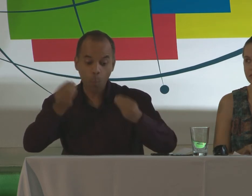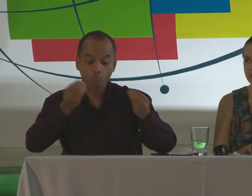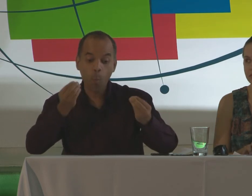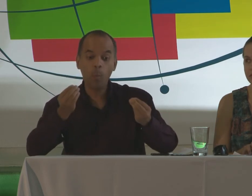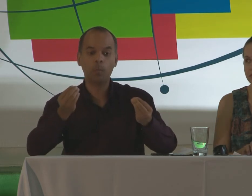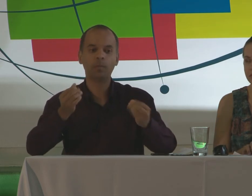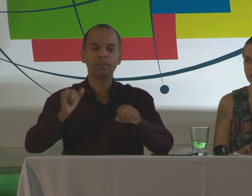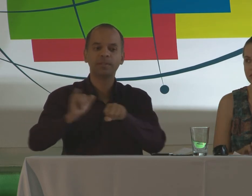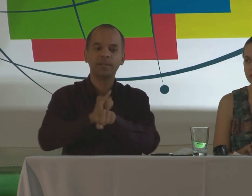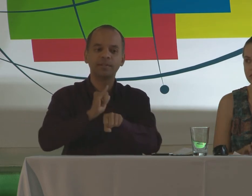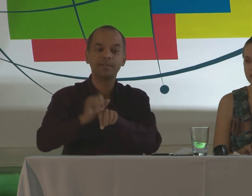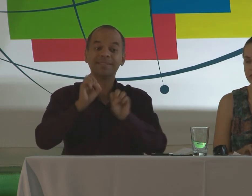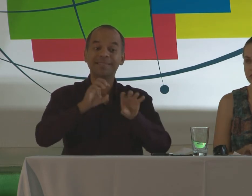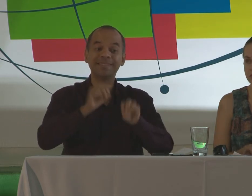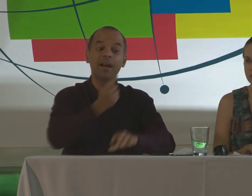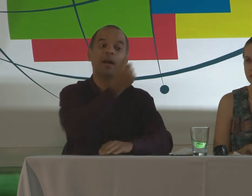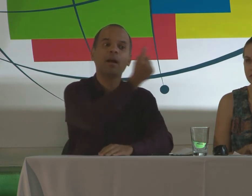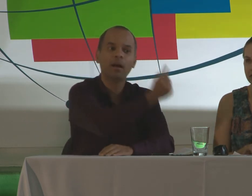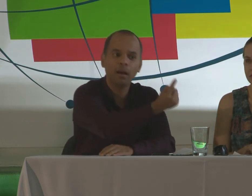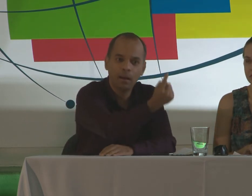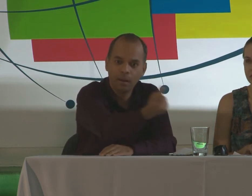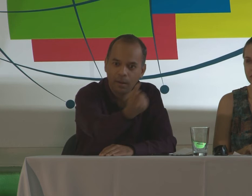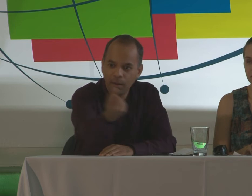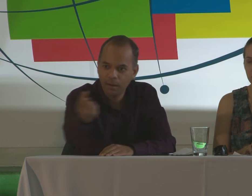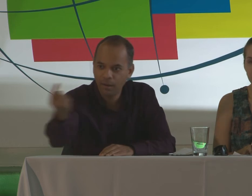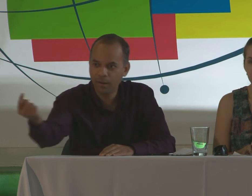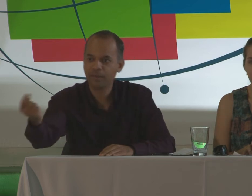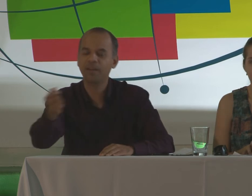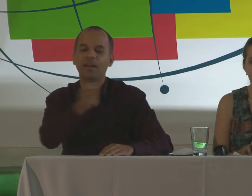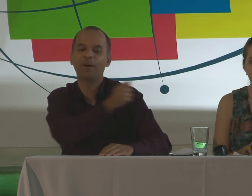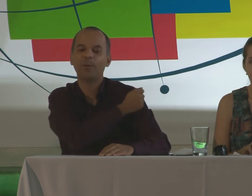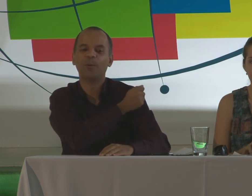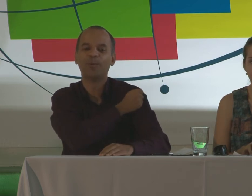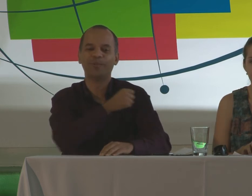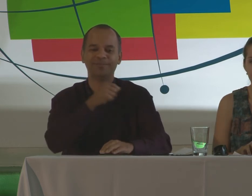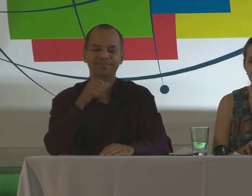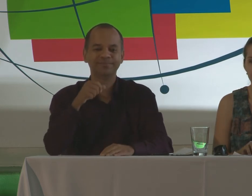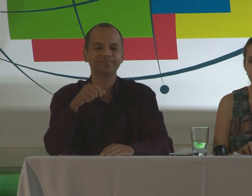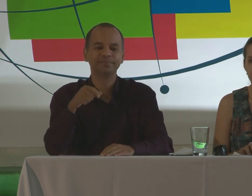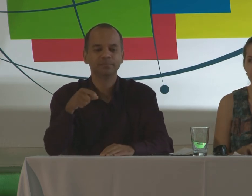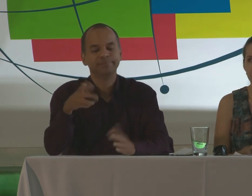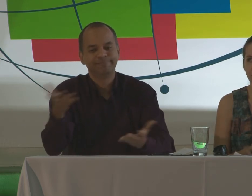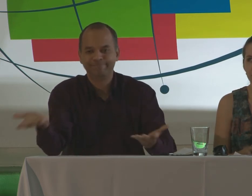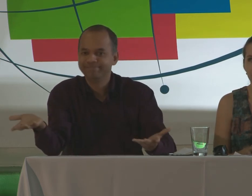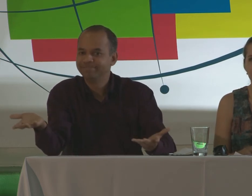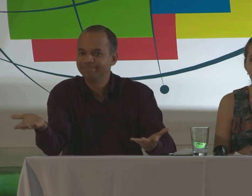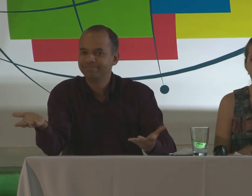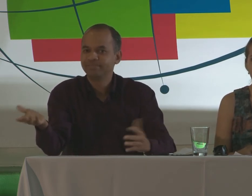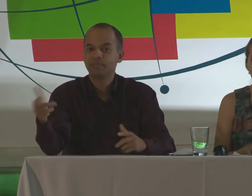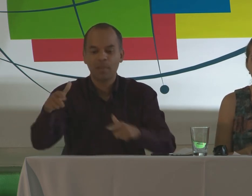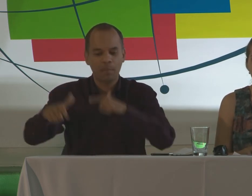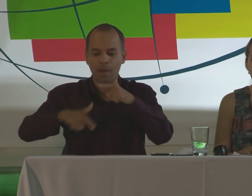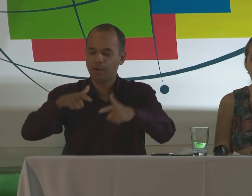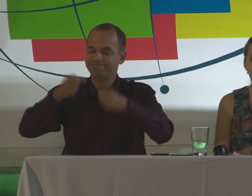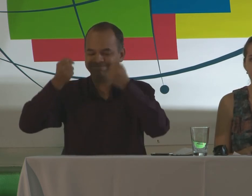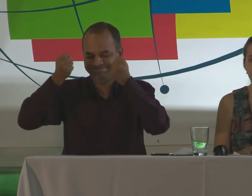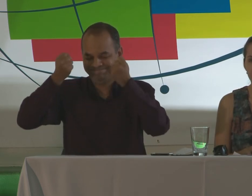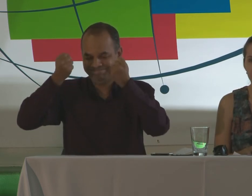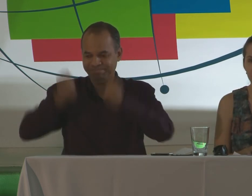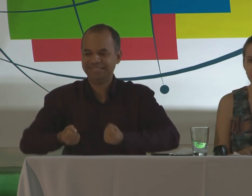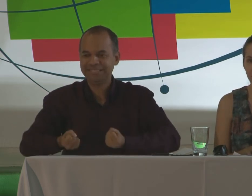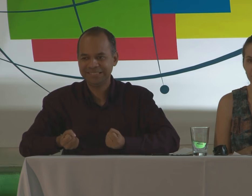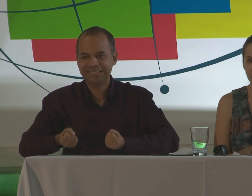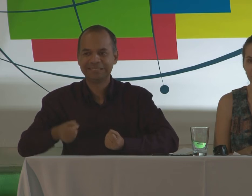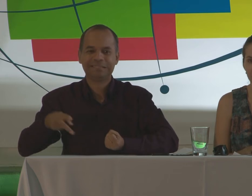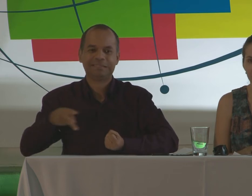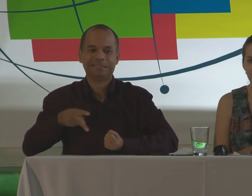isso tudo, meu PL, é o momento que a gente vai começar a pensar como eu vou atender cada um deles, como é que cada um vai ser. Vai estar nesse processo. Então é